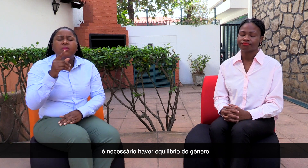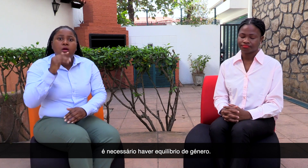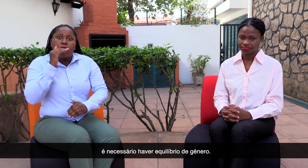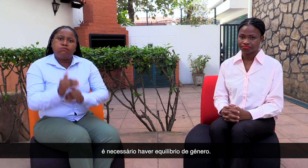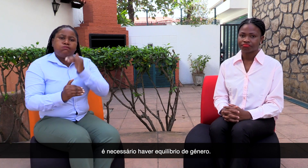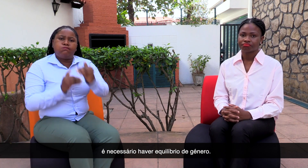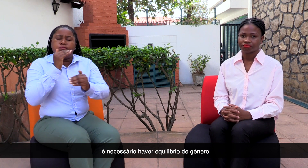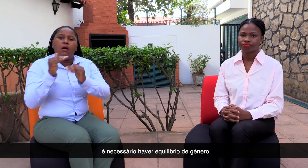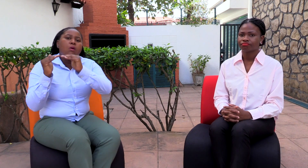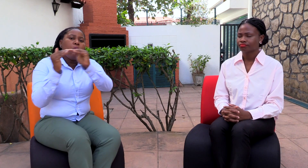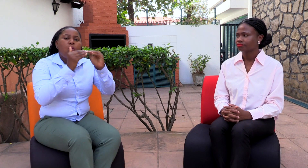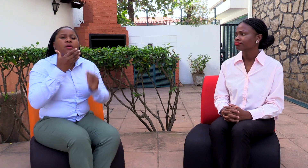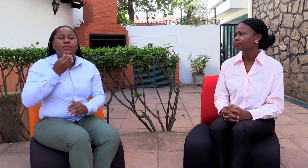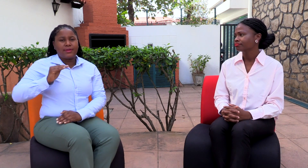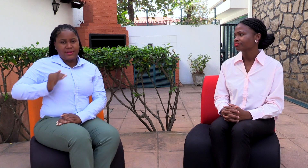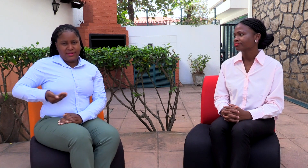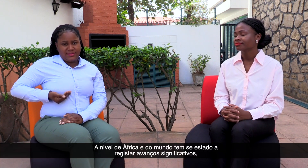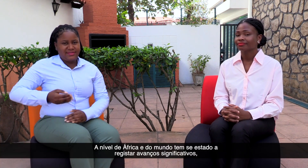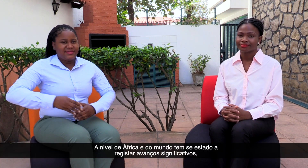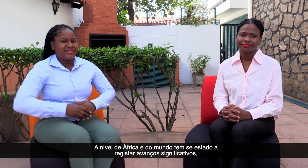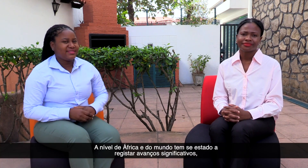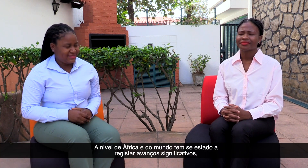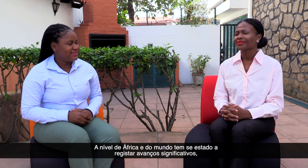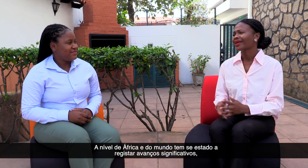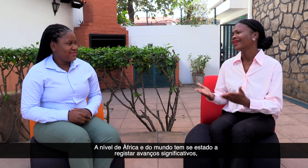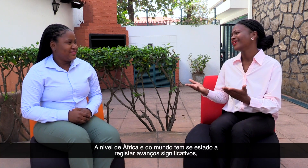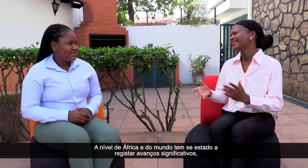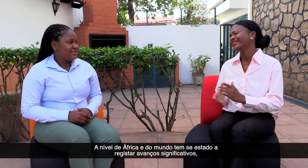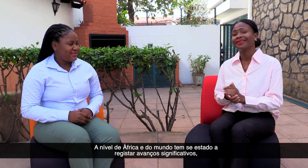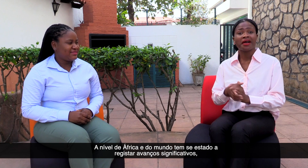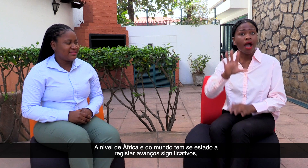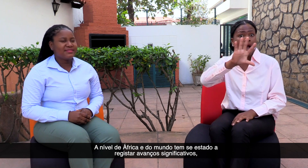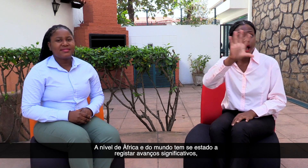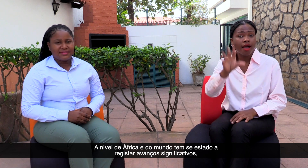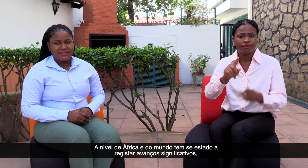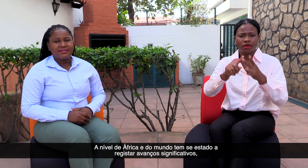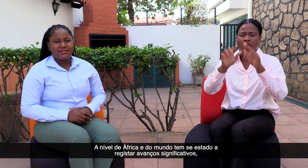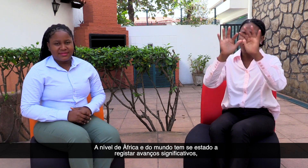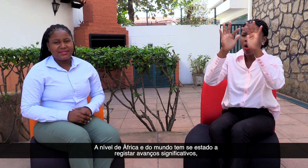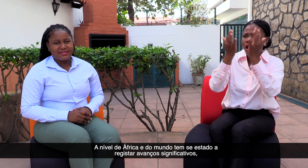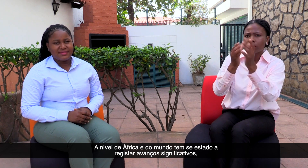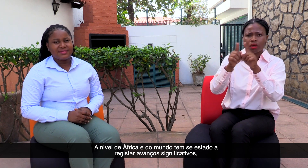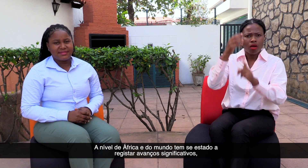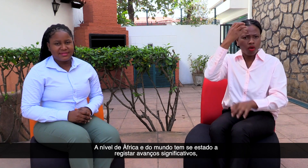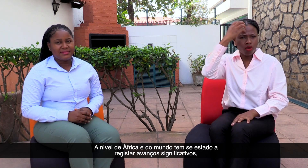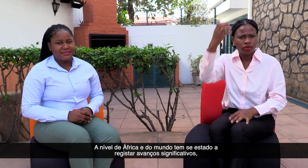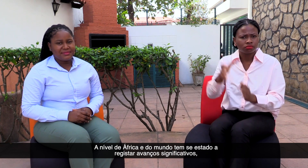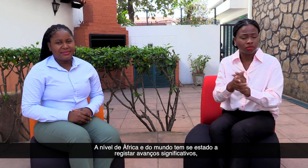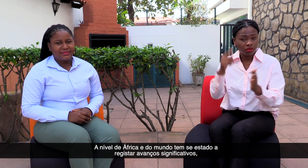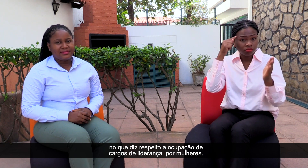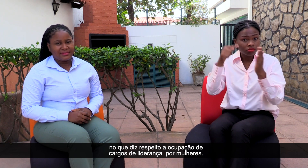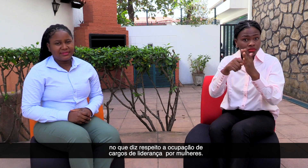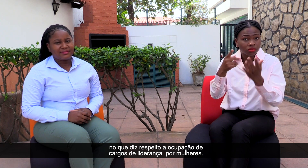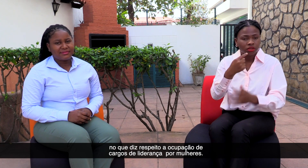necessário haver equilíbrio de gênero. A nível de África e do mundo, tem-se estado a registrar avanços